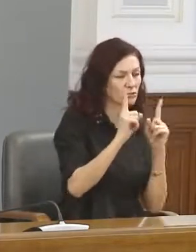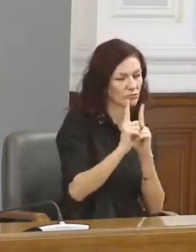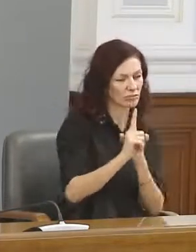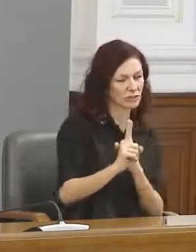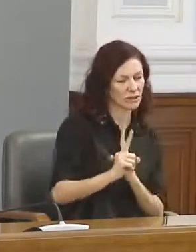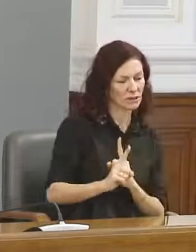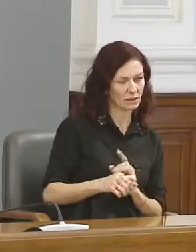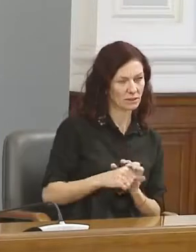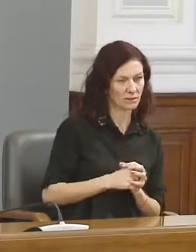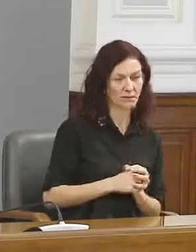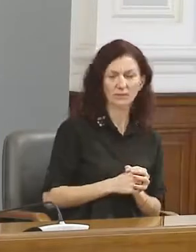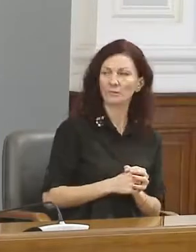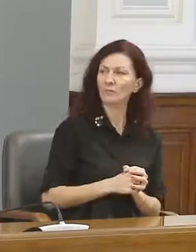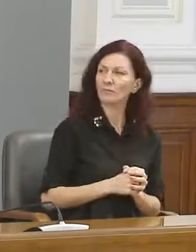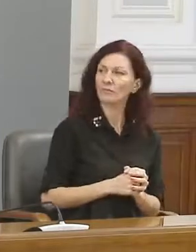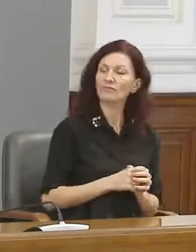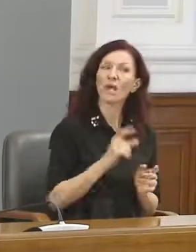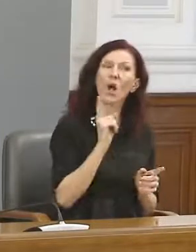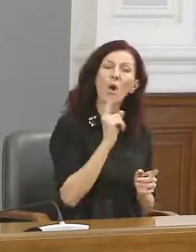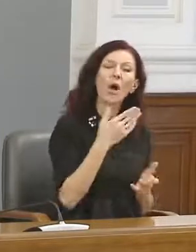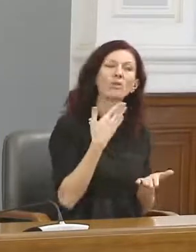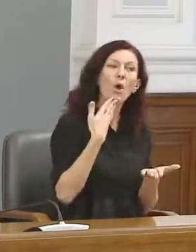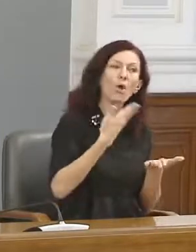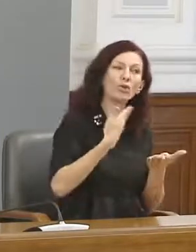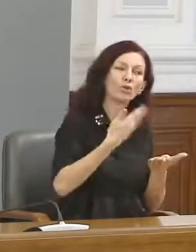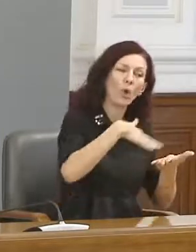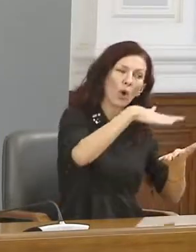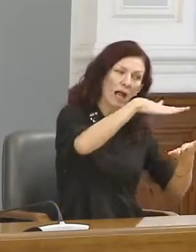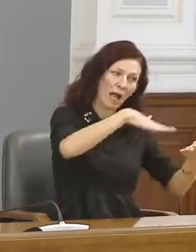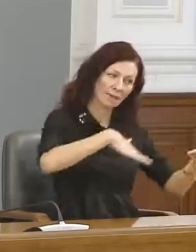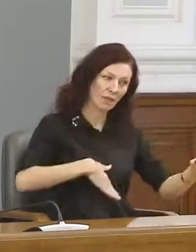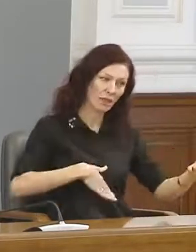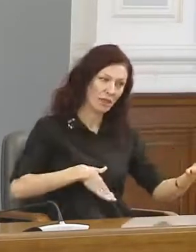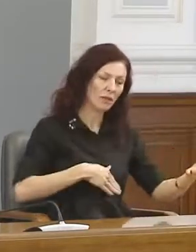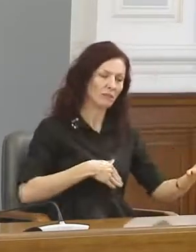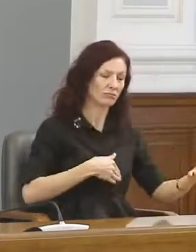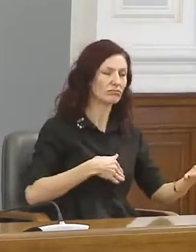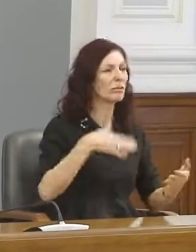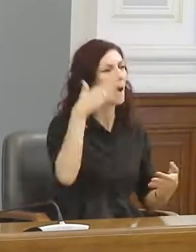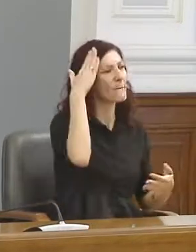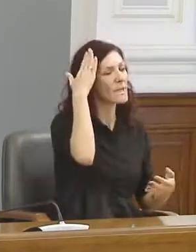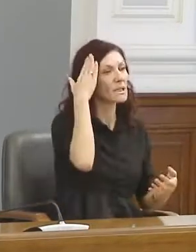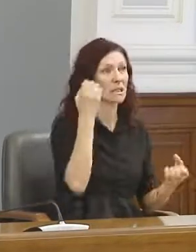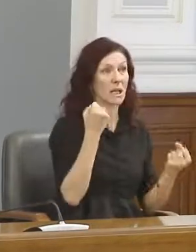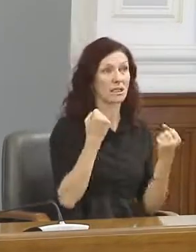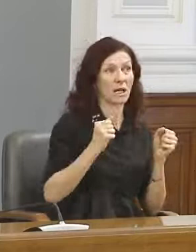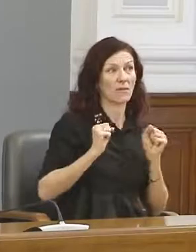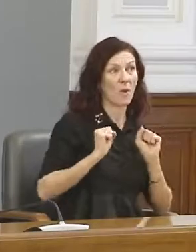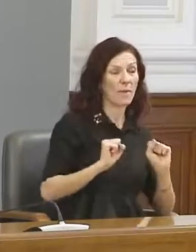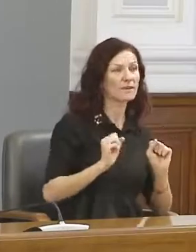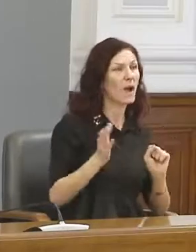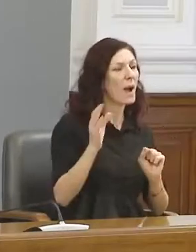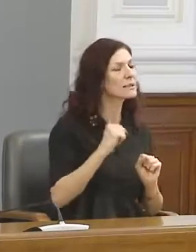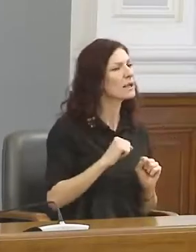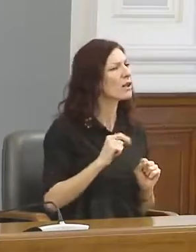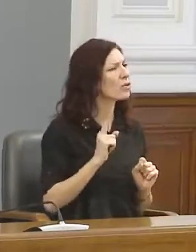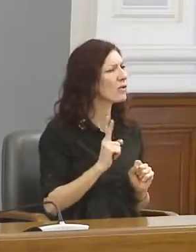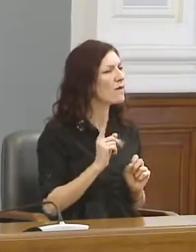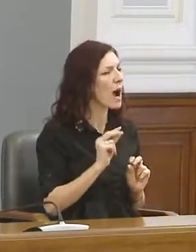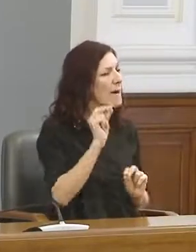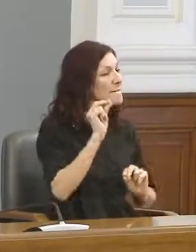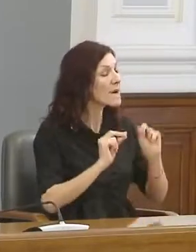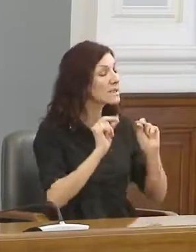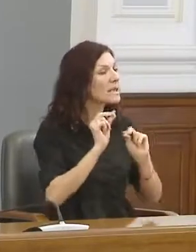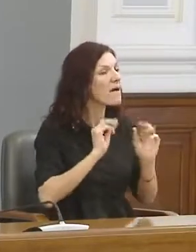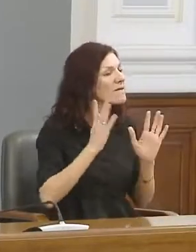Ако се докладват на министъра на здравеопазването, след това се преценява какви